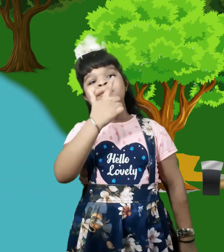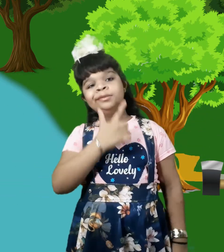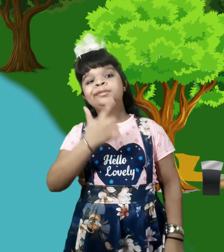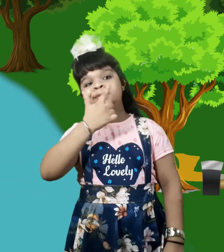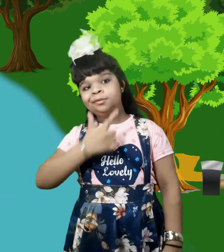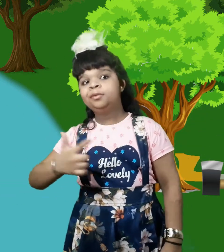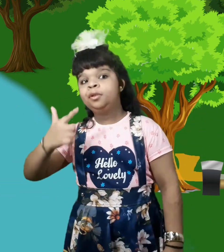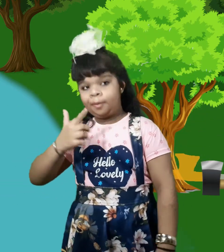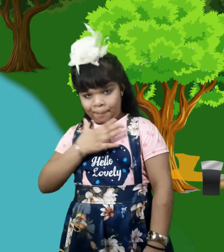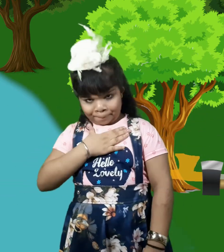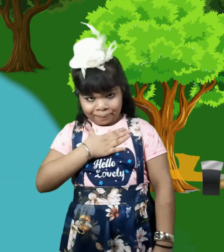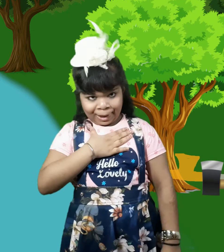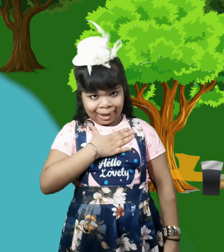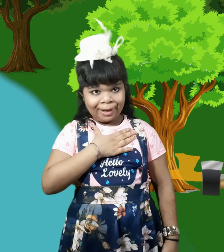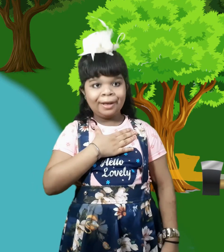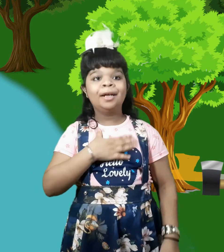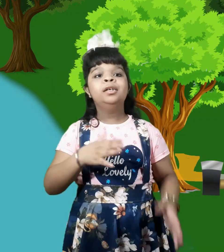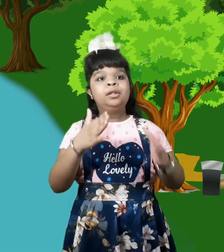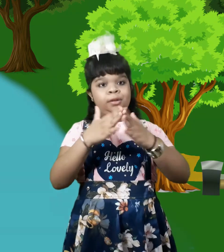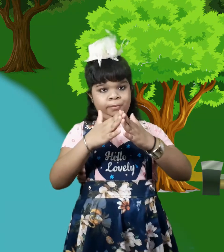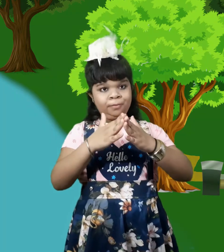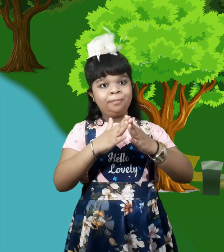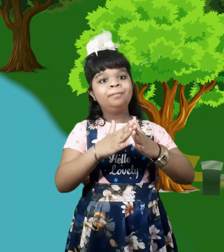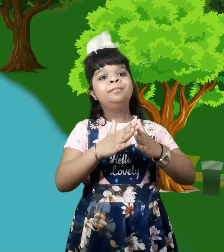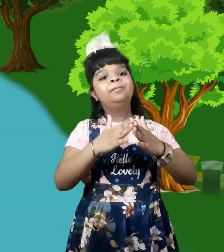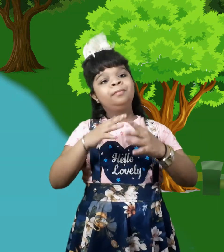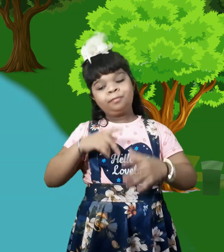खुशी अपने घर चला गया।